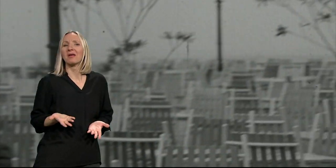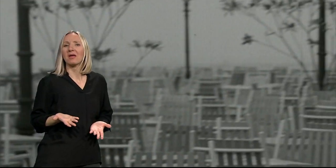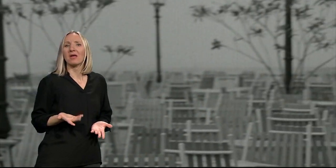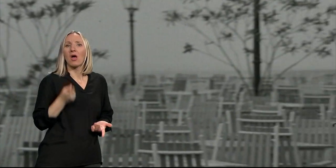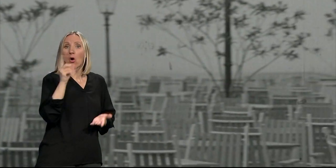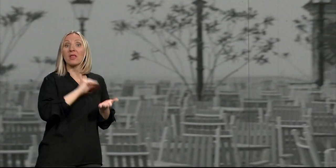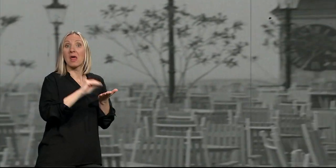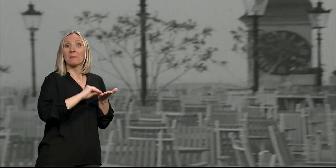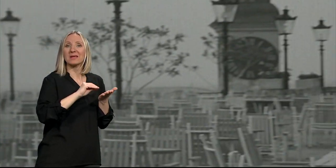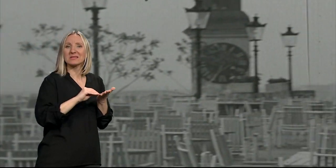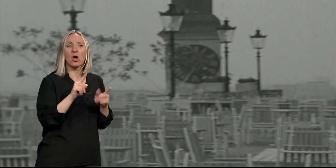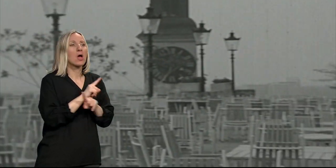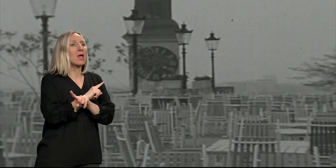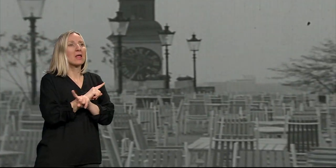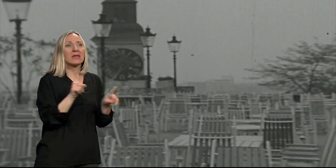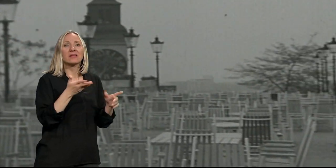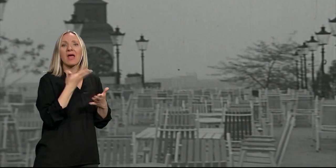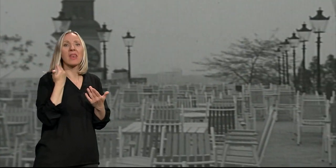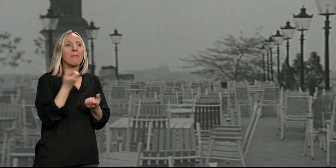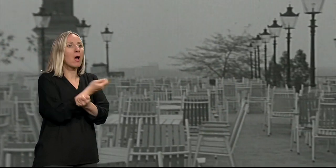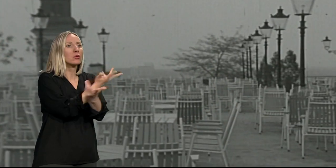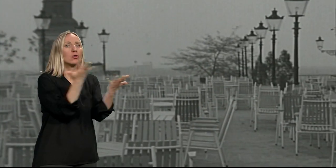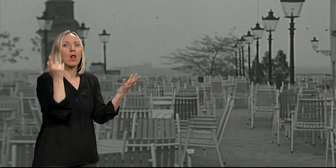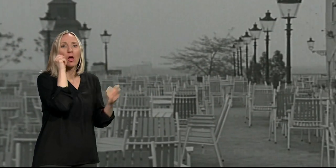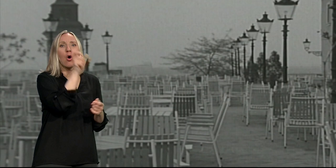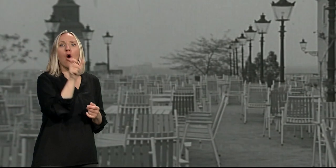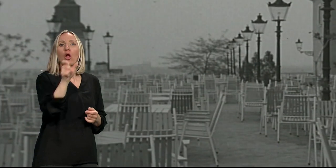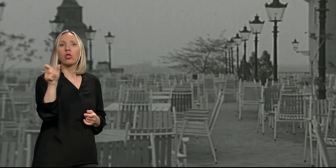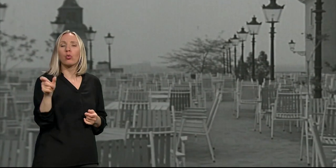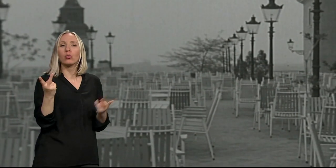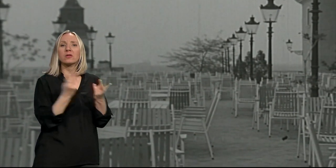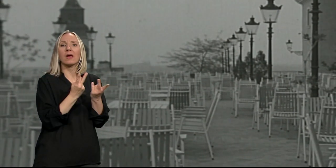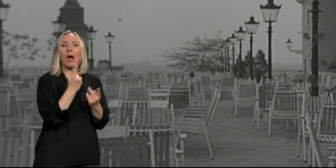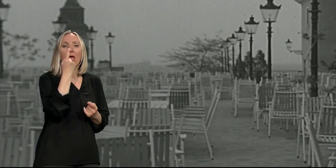ovo. Nigdje toliko ljudi kao u jednom čoveku.